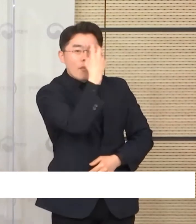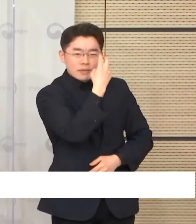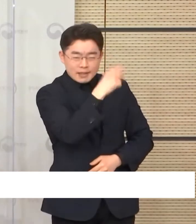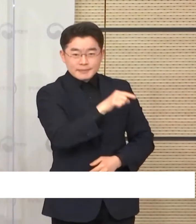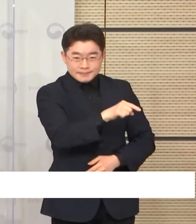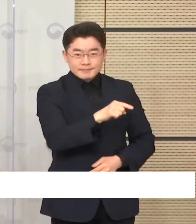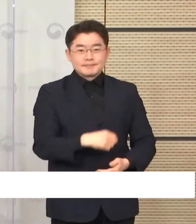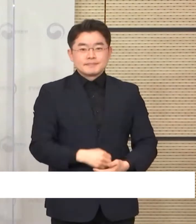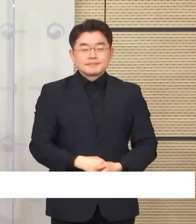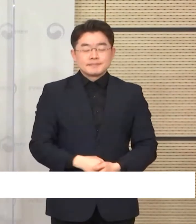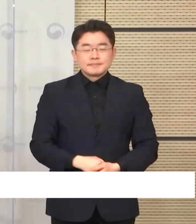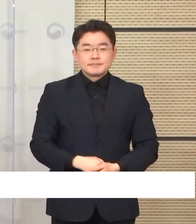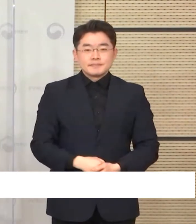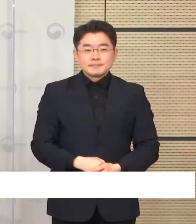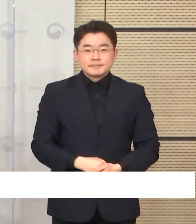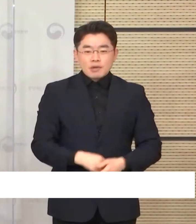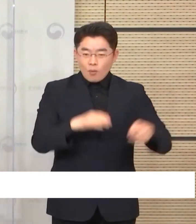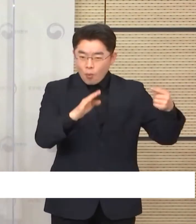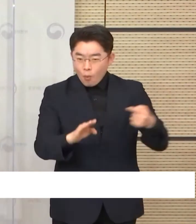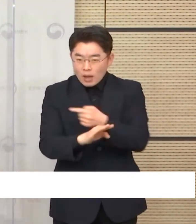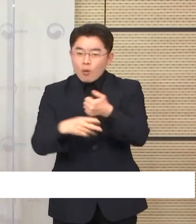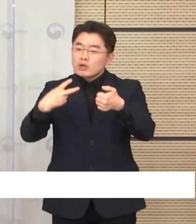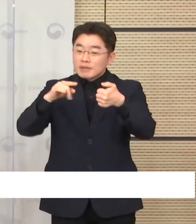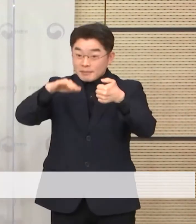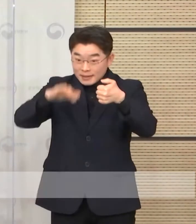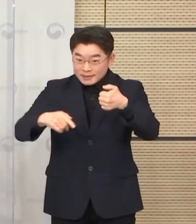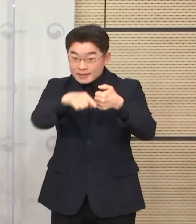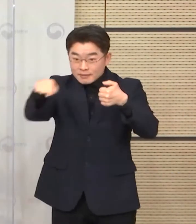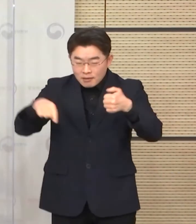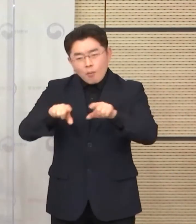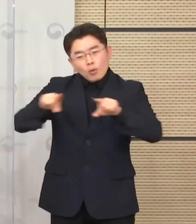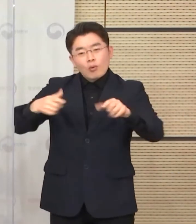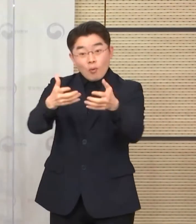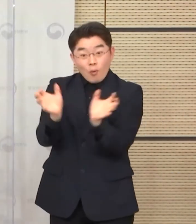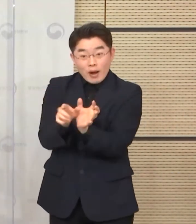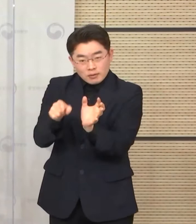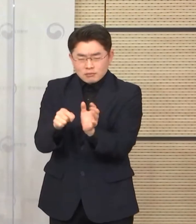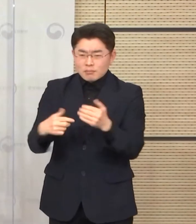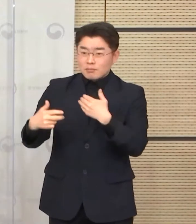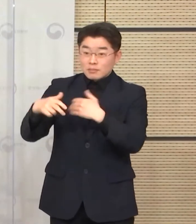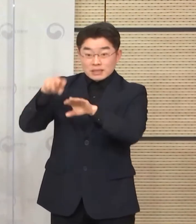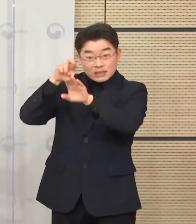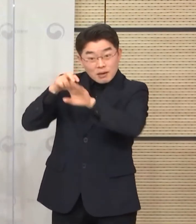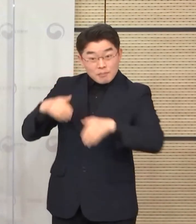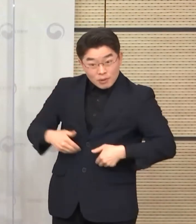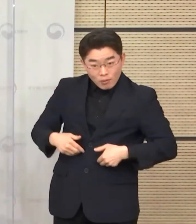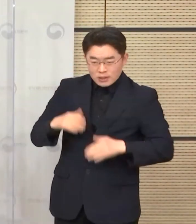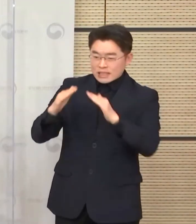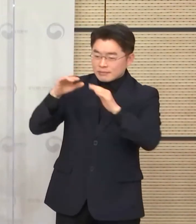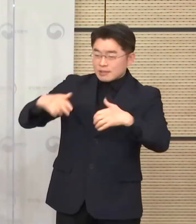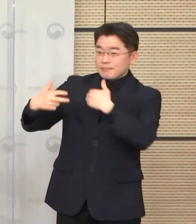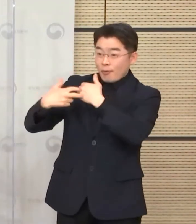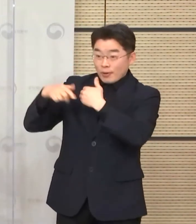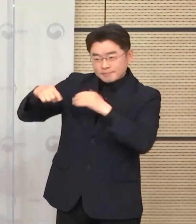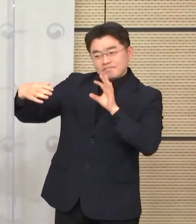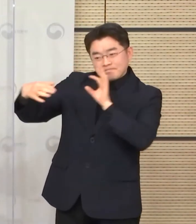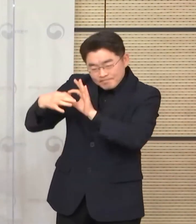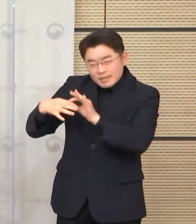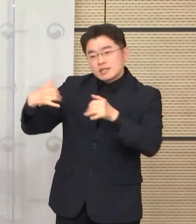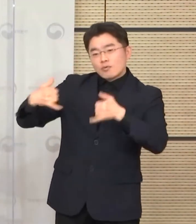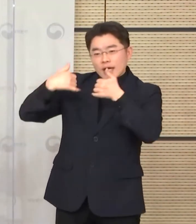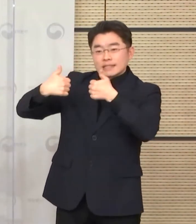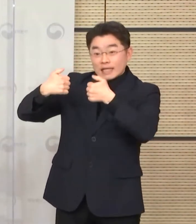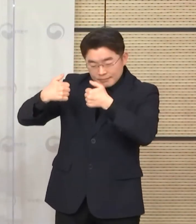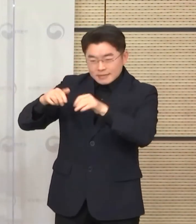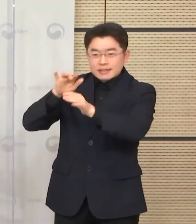받게 됩니다 이외 일반관리 군의 경우 진료가 필요한 경우 주변에 병원에서 전화 상담과